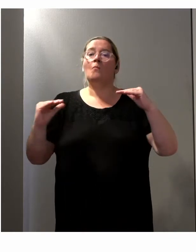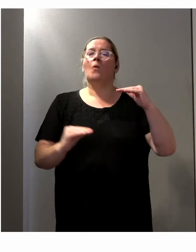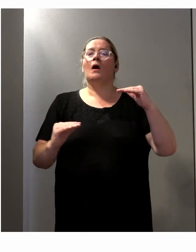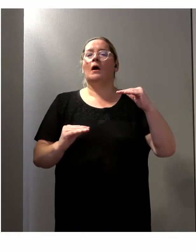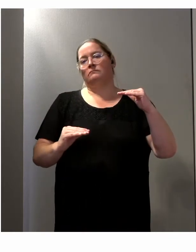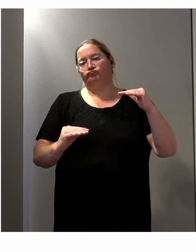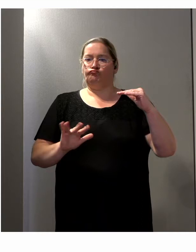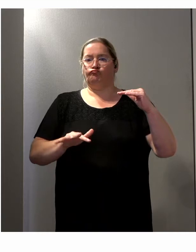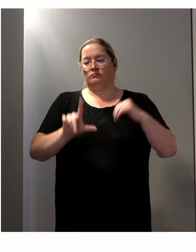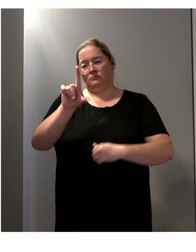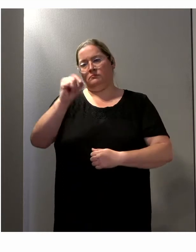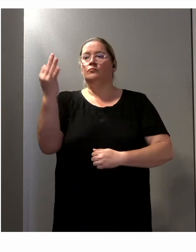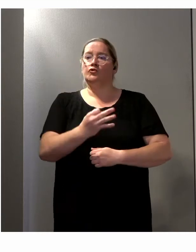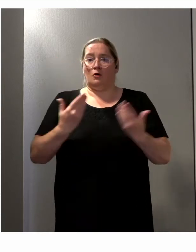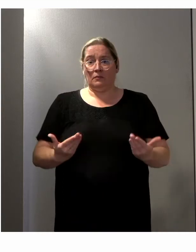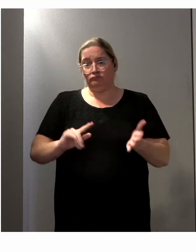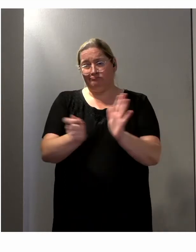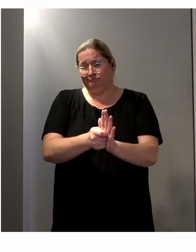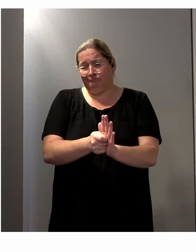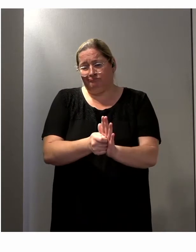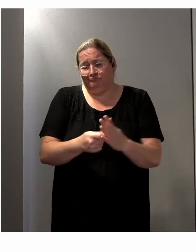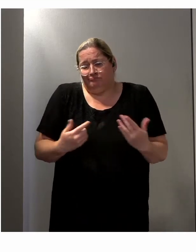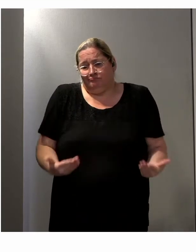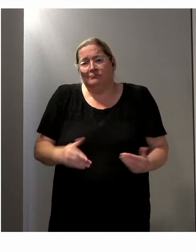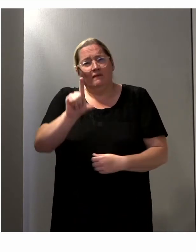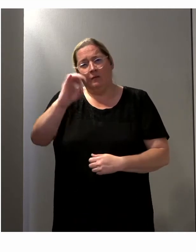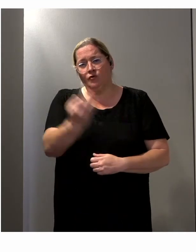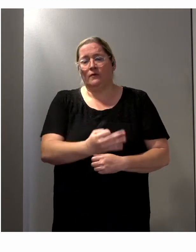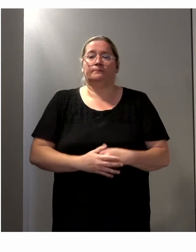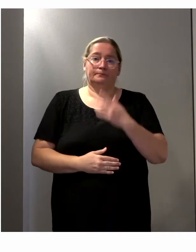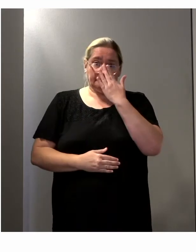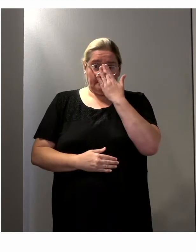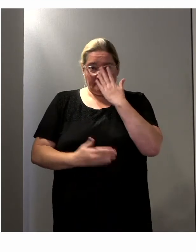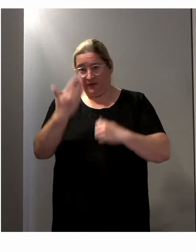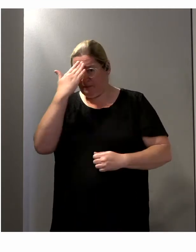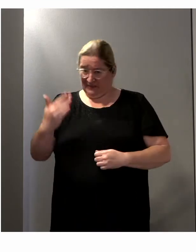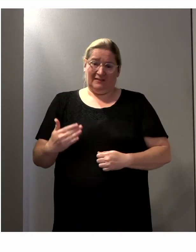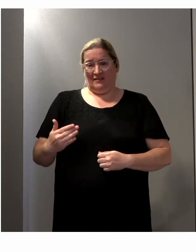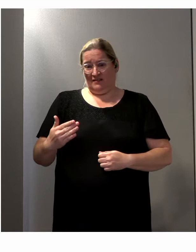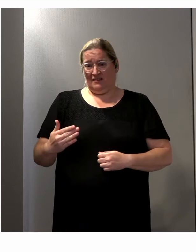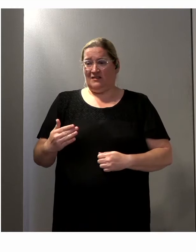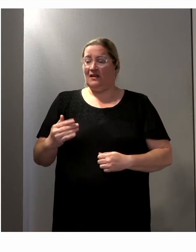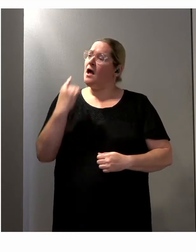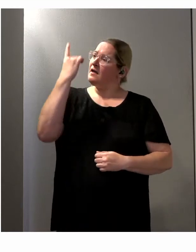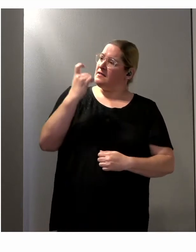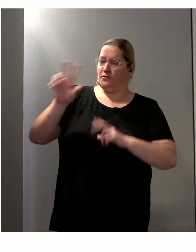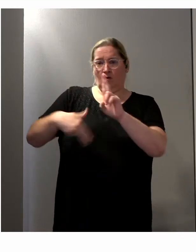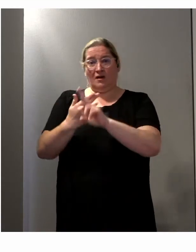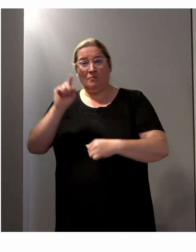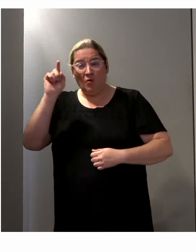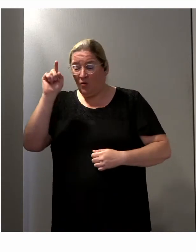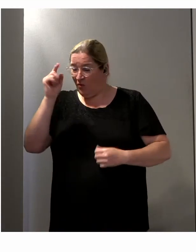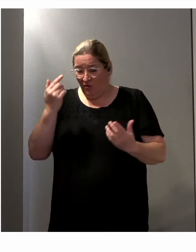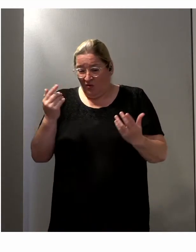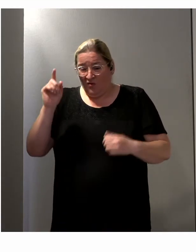dirais, de l'ordre de 20% aujourd'hui. Donc, si je dois répondre factuellement à la question « Sommes-nous condamnés à vivre dans la